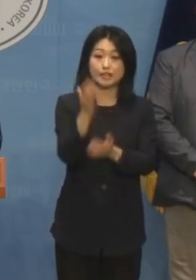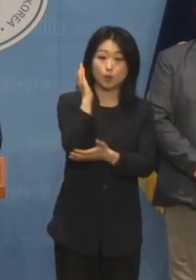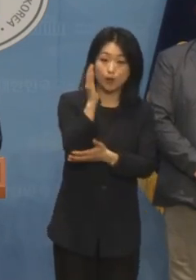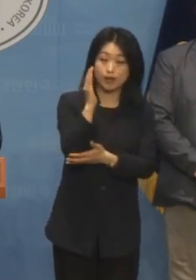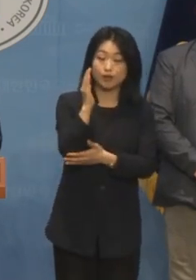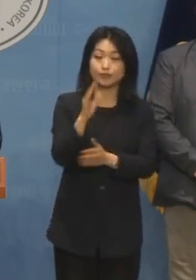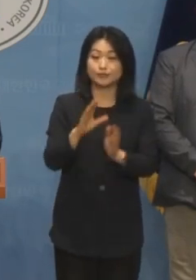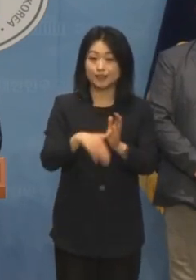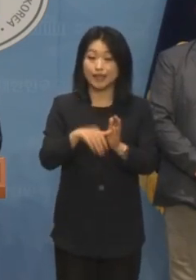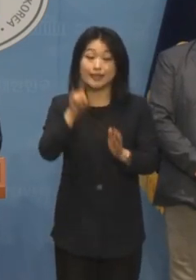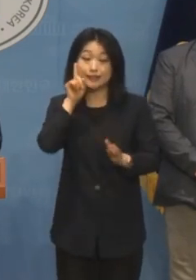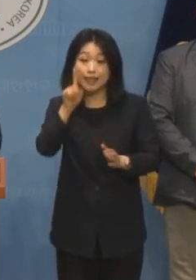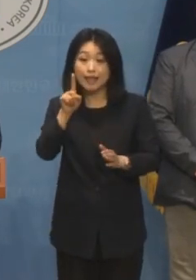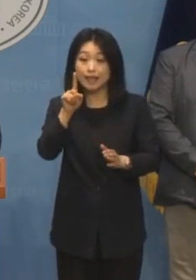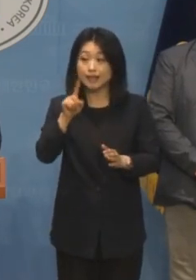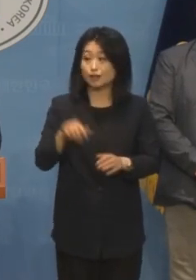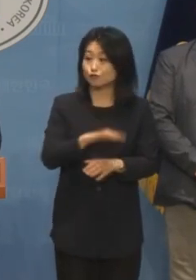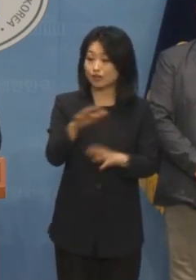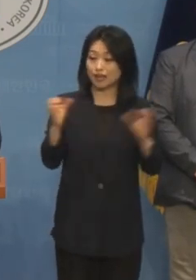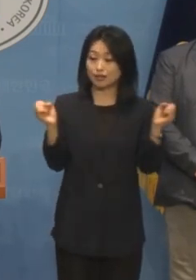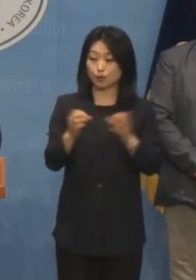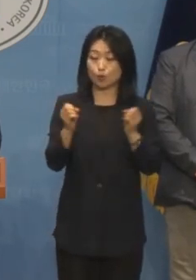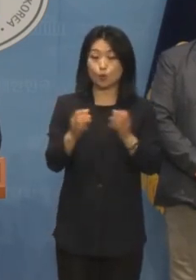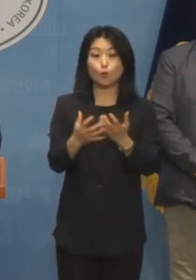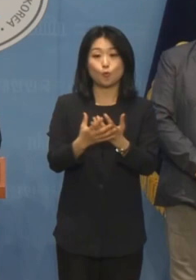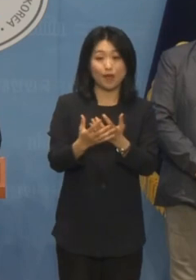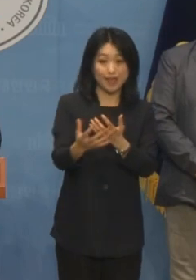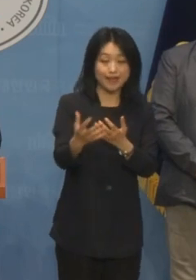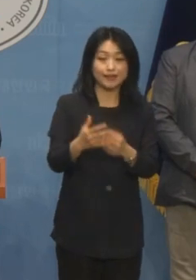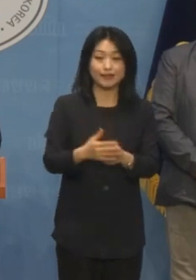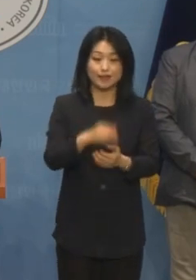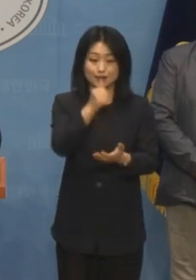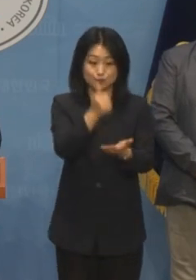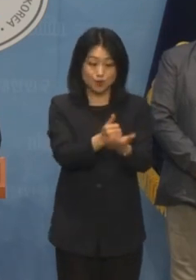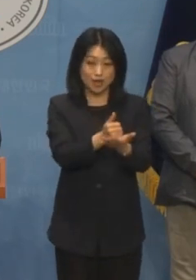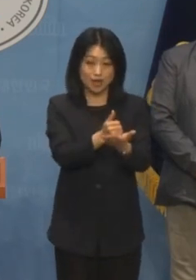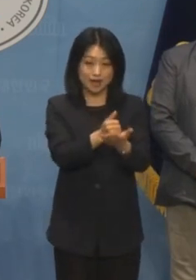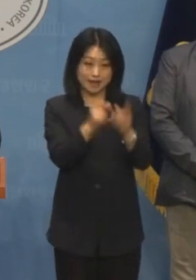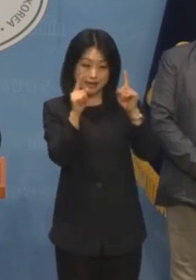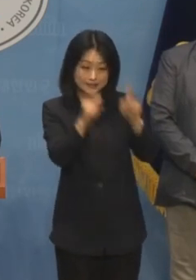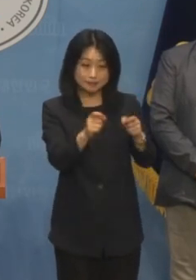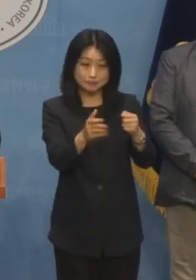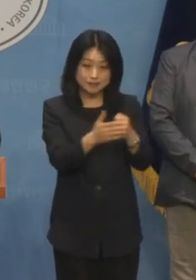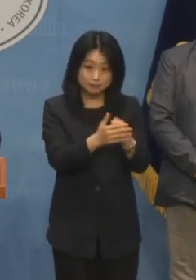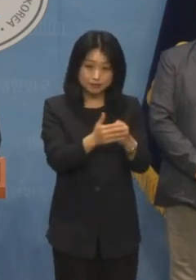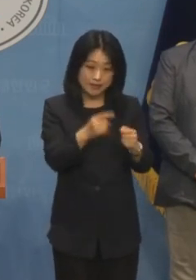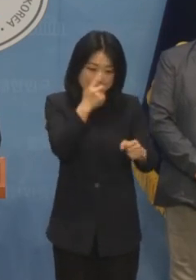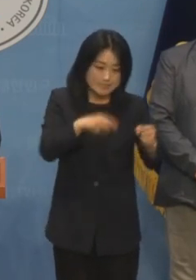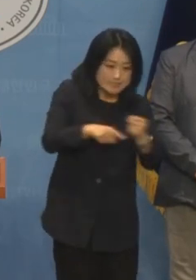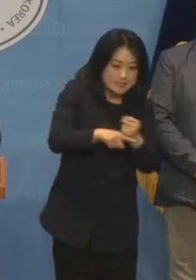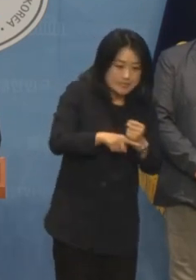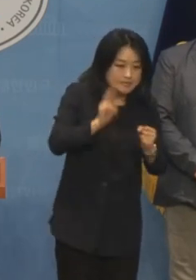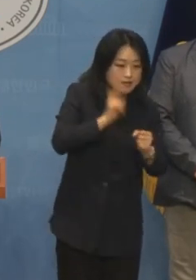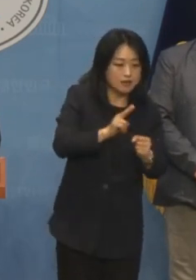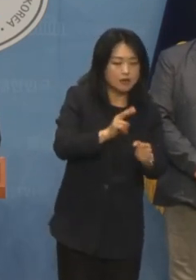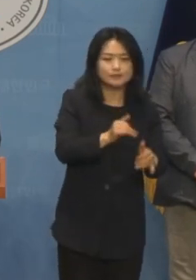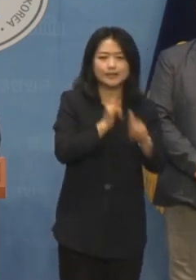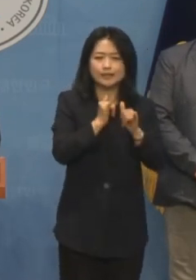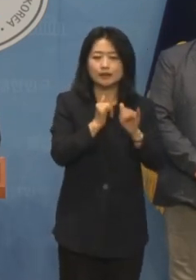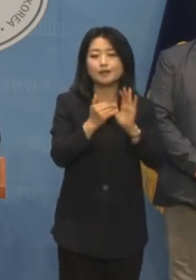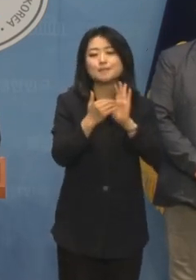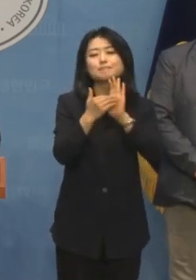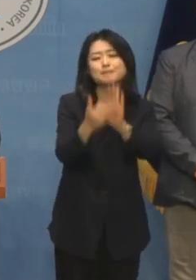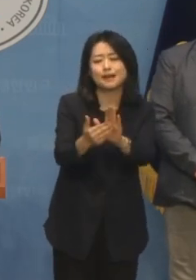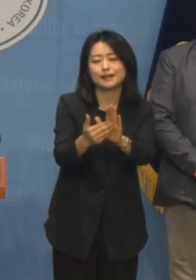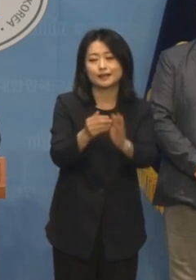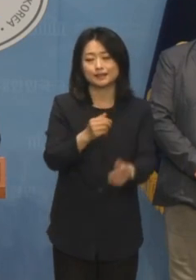이어서 내일 저희가 공동 주최하는 토론회가 범죄 혐의만으로 스스로 생을 마감하는 사건이 더 이상 발생하지 않는